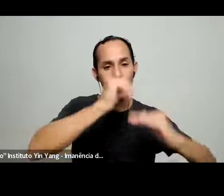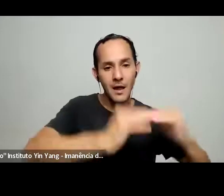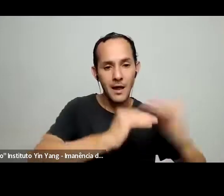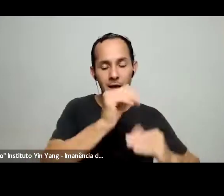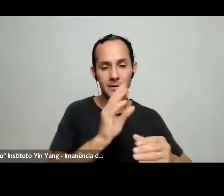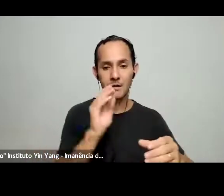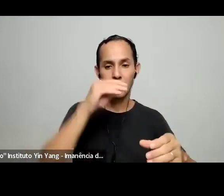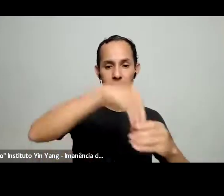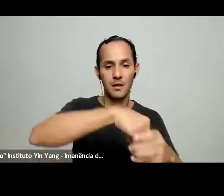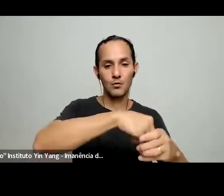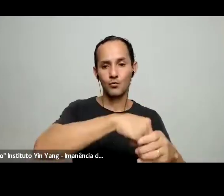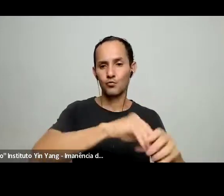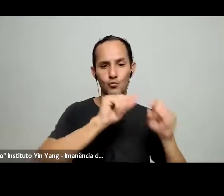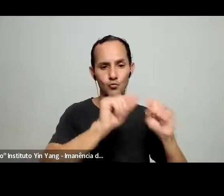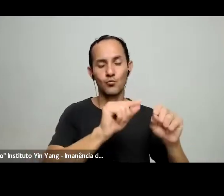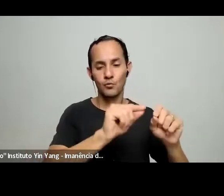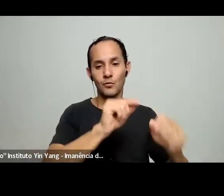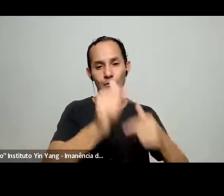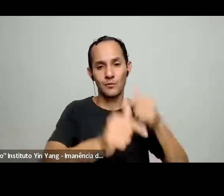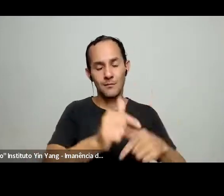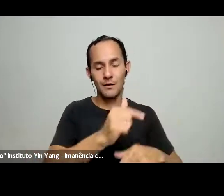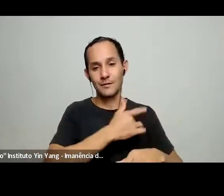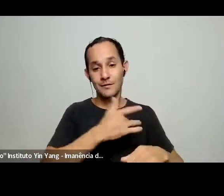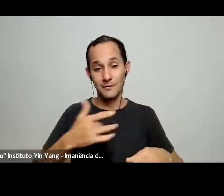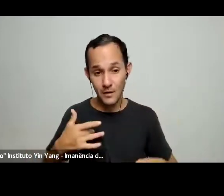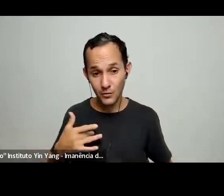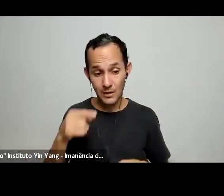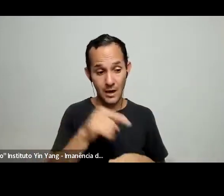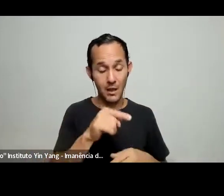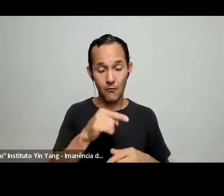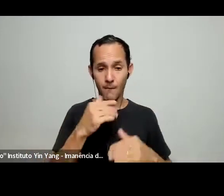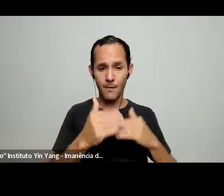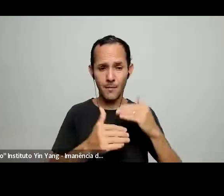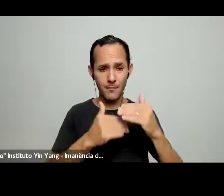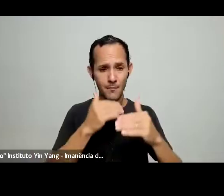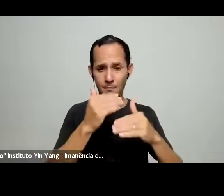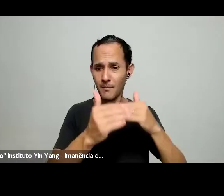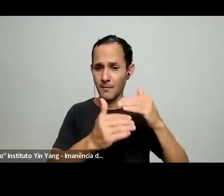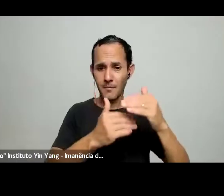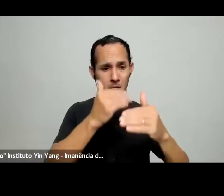dentro dos serviços de saúde. E ela foi evoluindo ao longo do tempo.